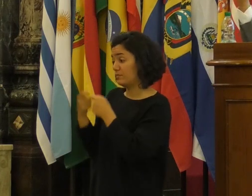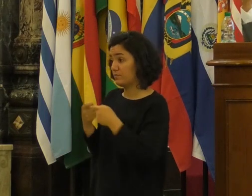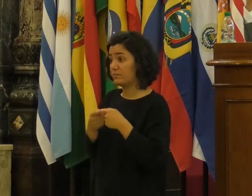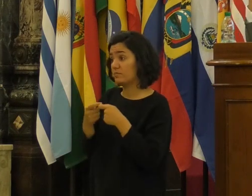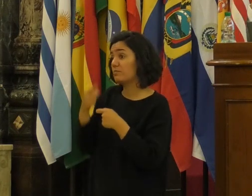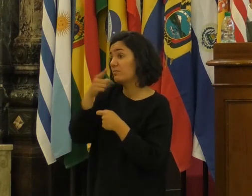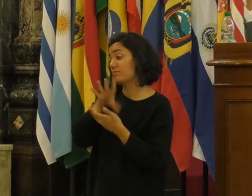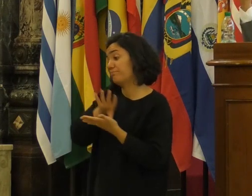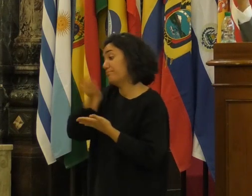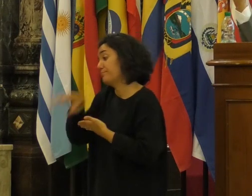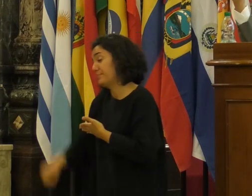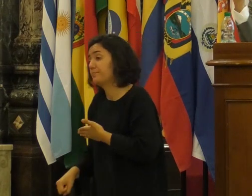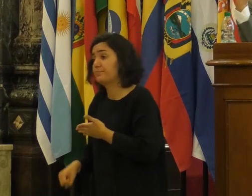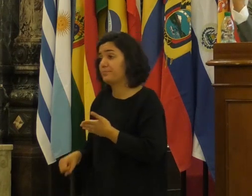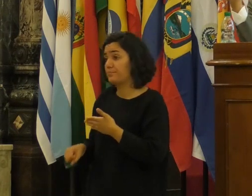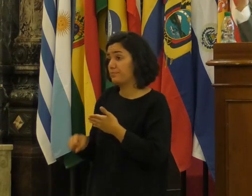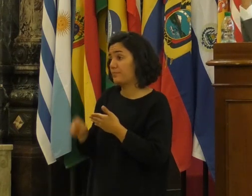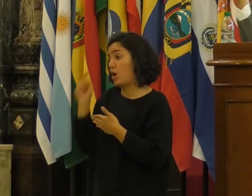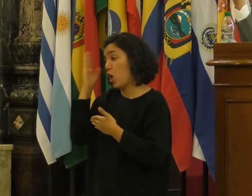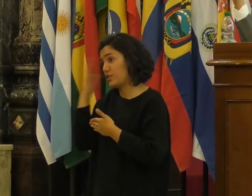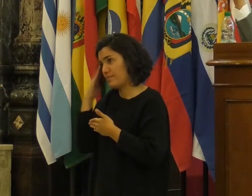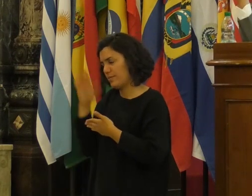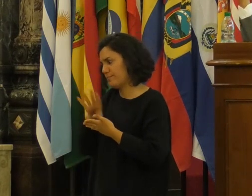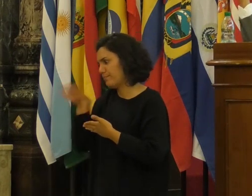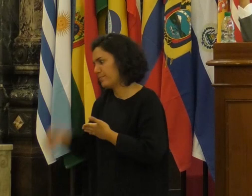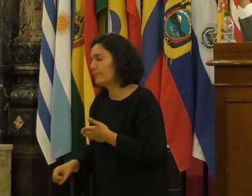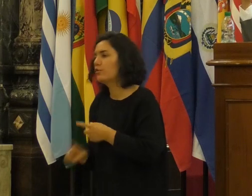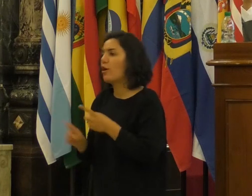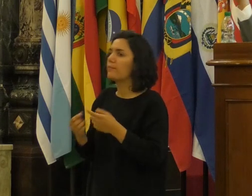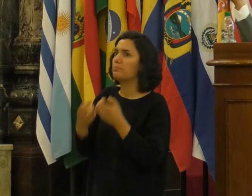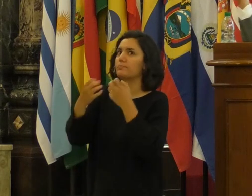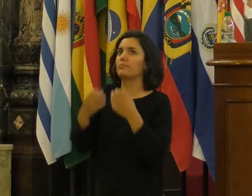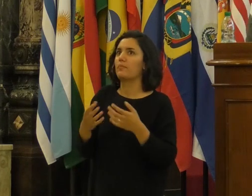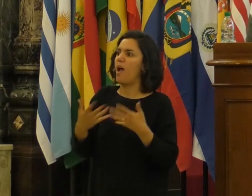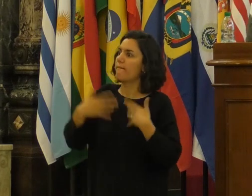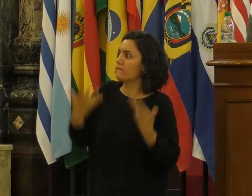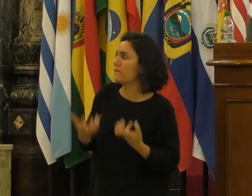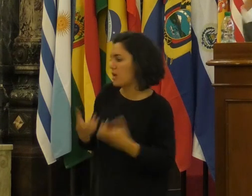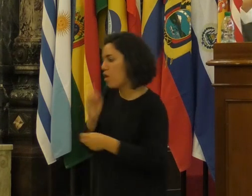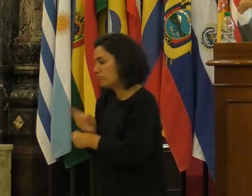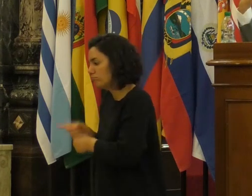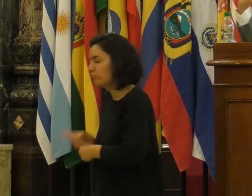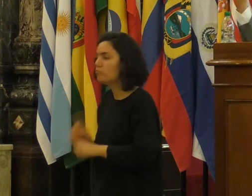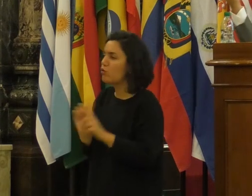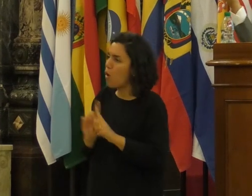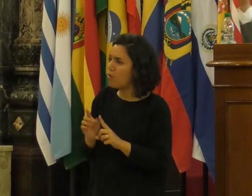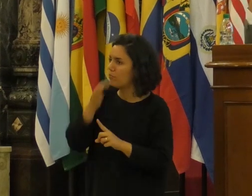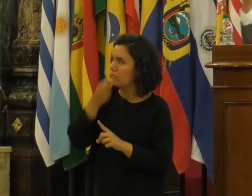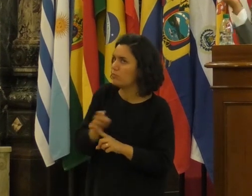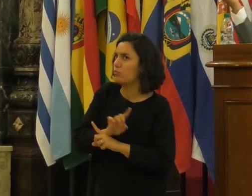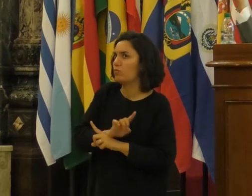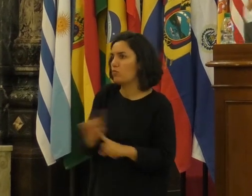hegemónica en ese sentido. Es decir, digo que tengo una voluntad de ser hegemónica, como estoy debatido, intercambiado